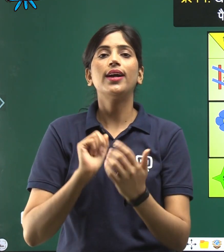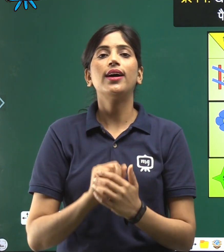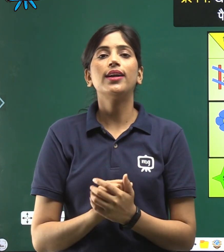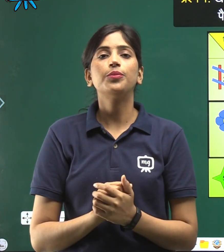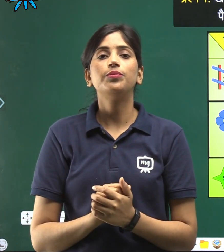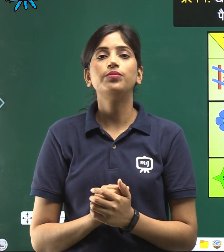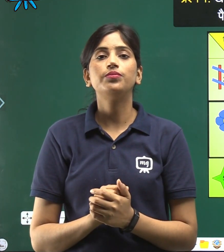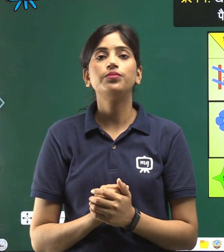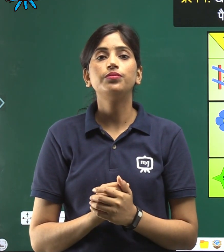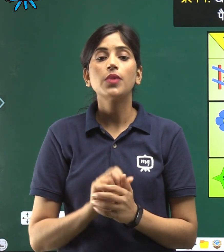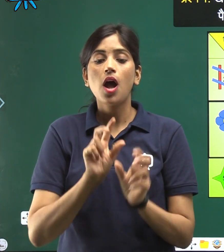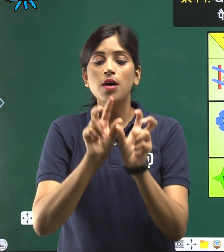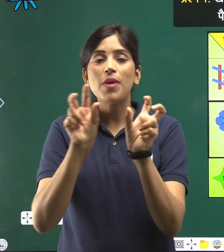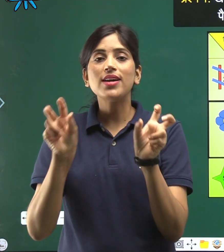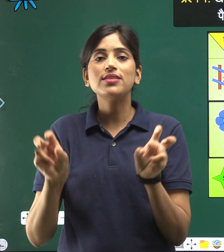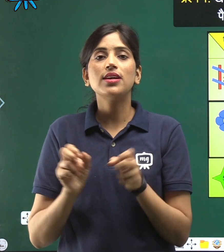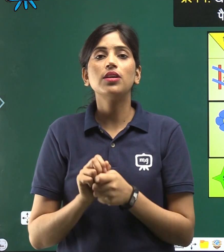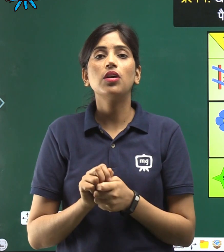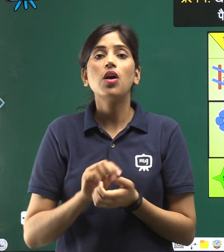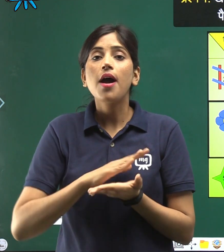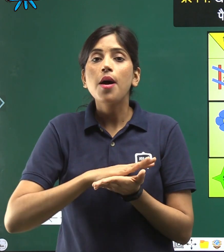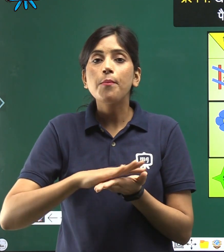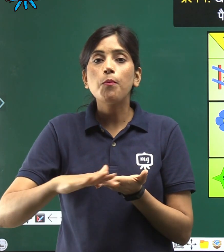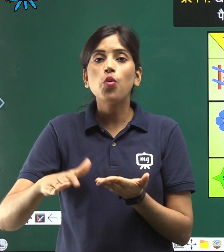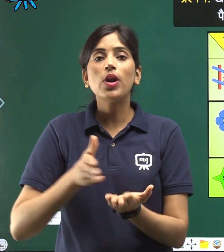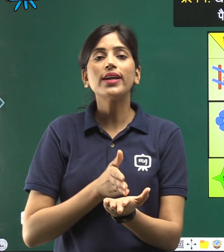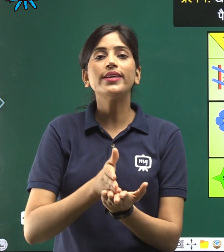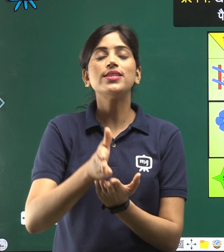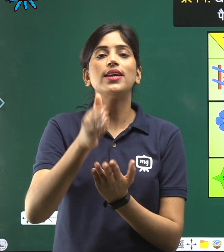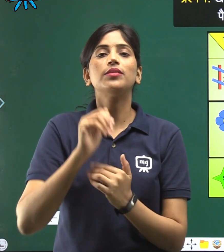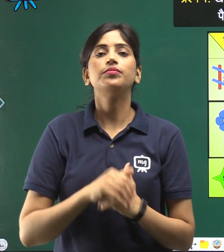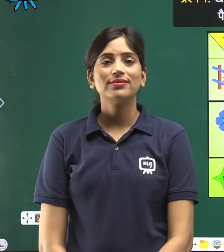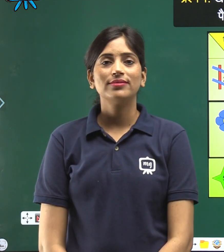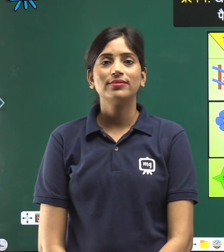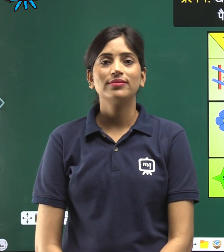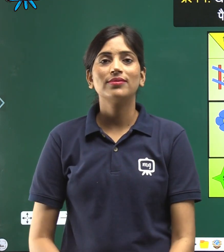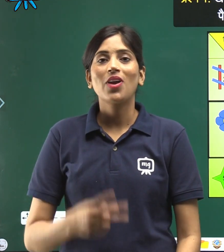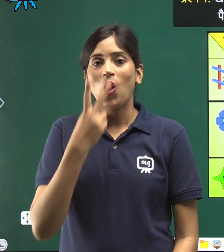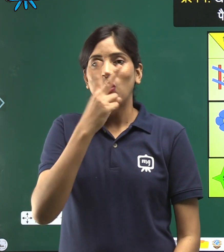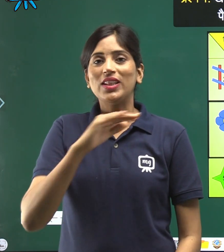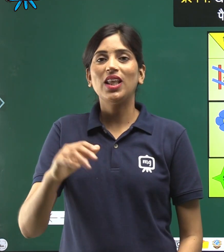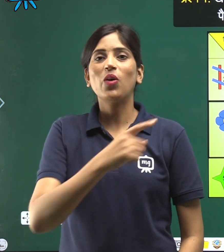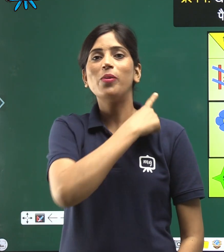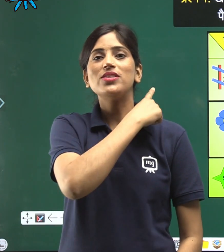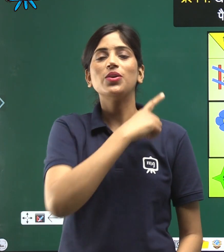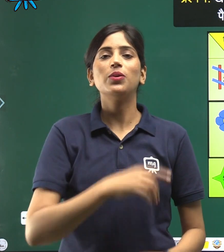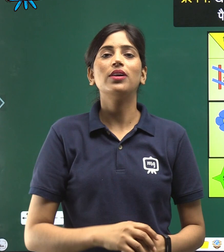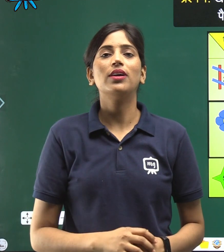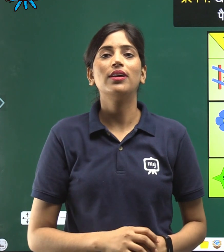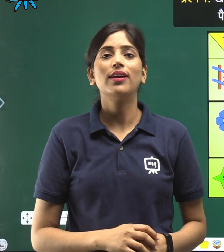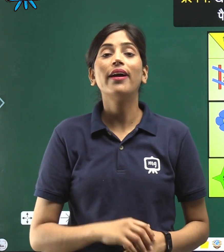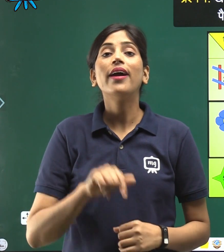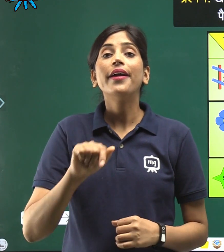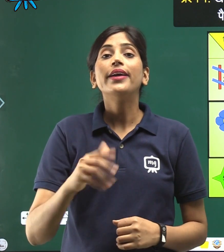लिखकर पैटर्न पूरा कीजिए। देखो बच्चों,